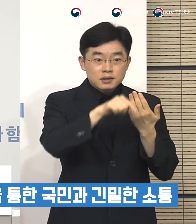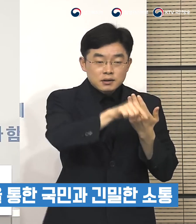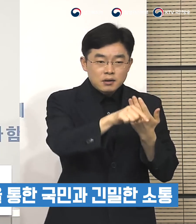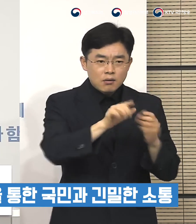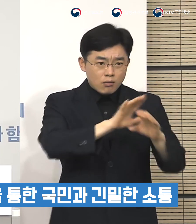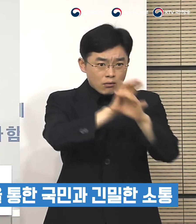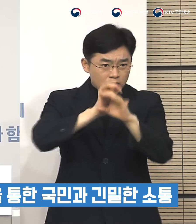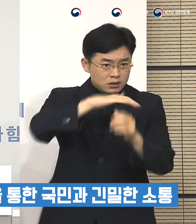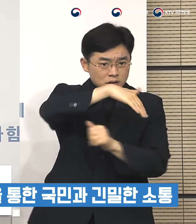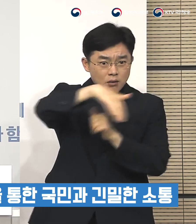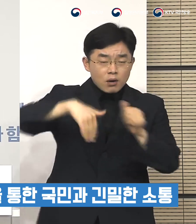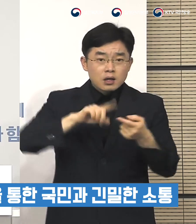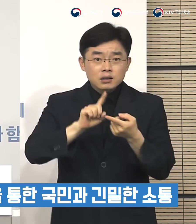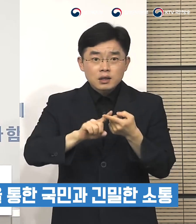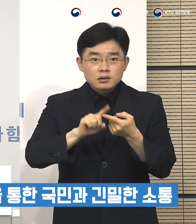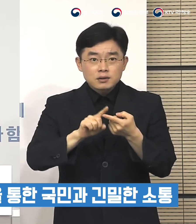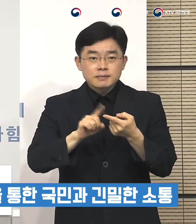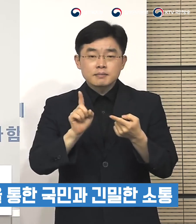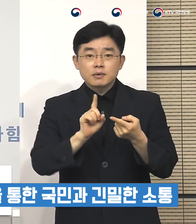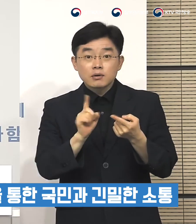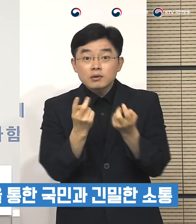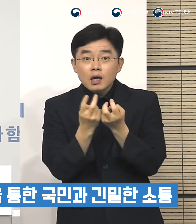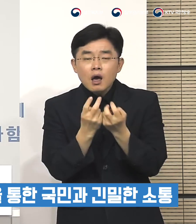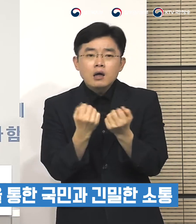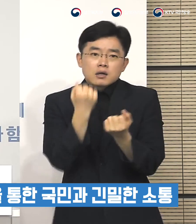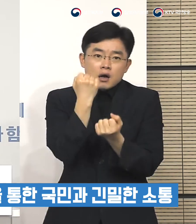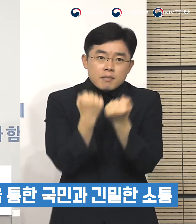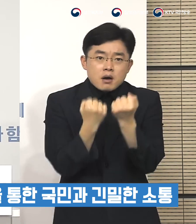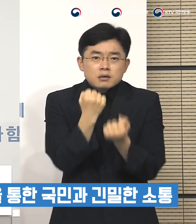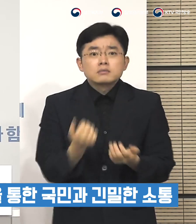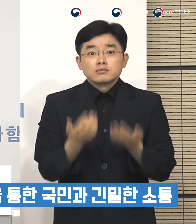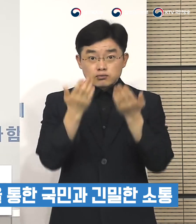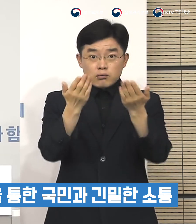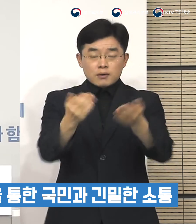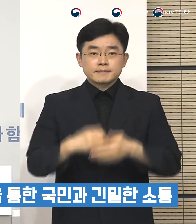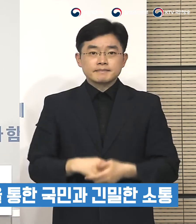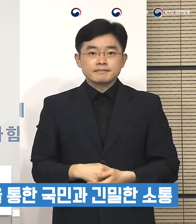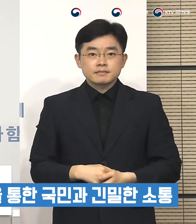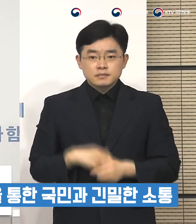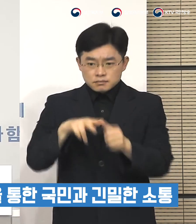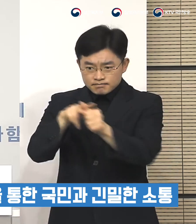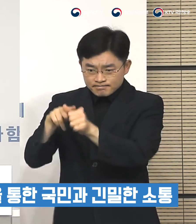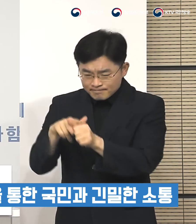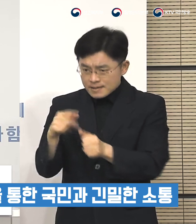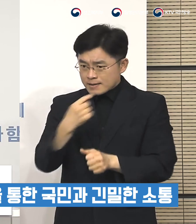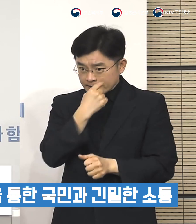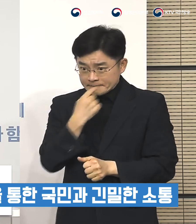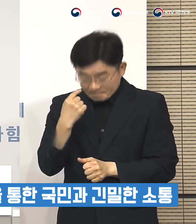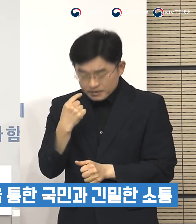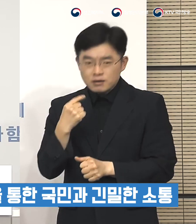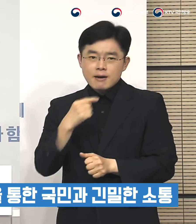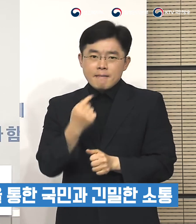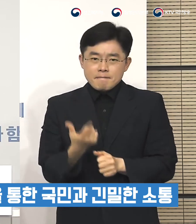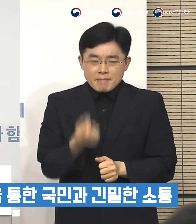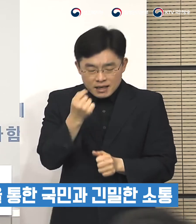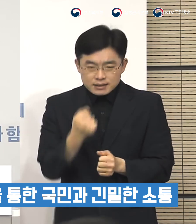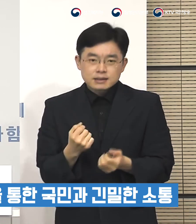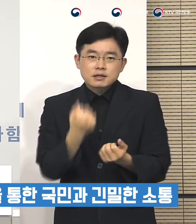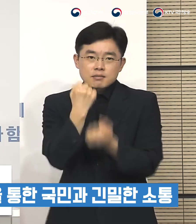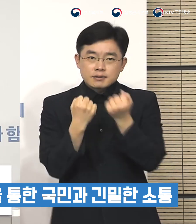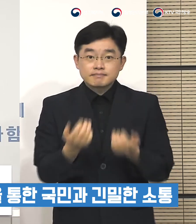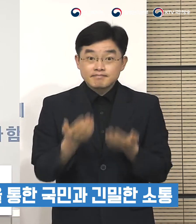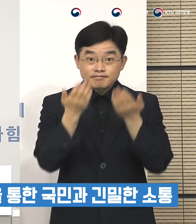상황에 대해서 최대한 저희가 확인해 드릴 수 있는 정보를 늘 신속하고 광범위하게 또